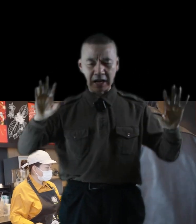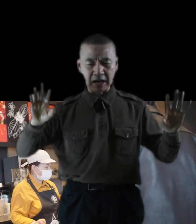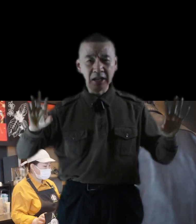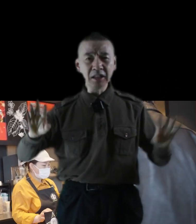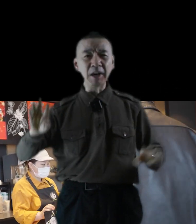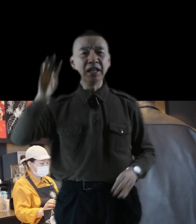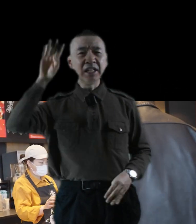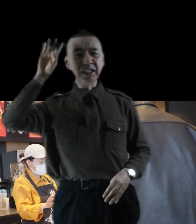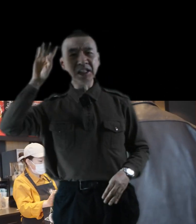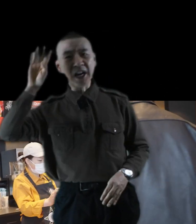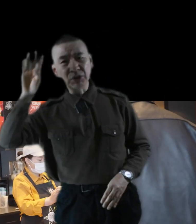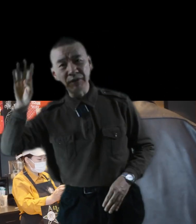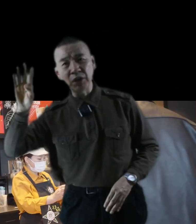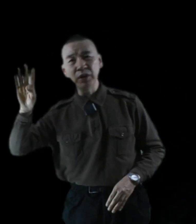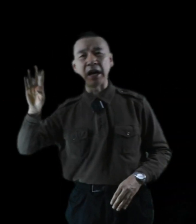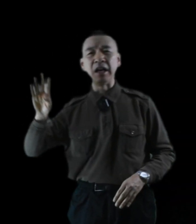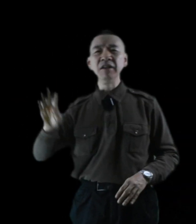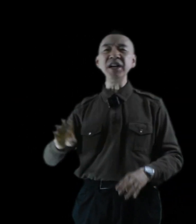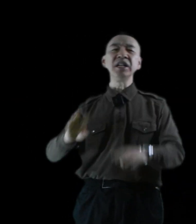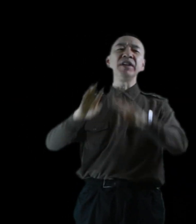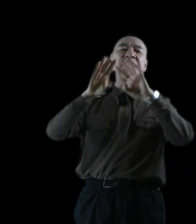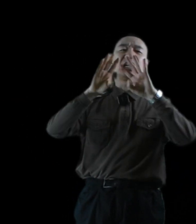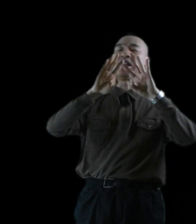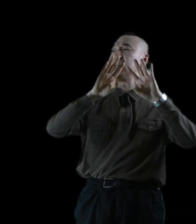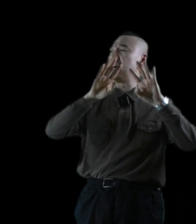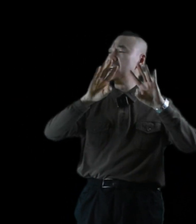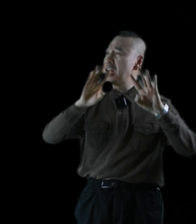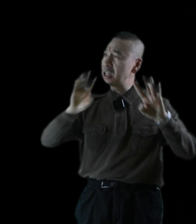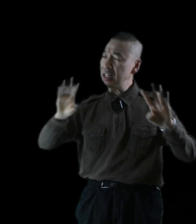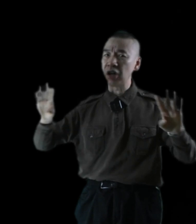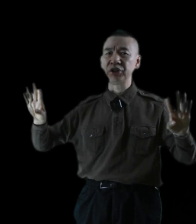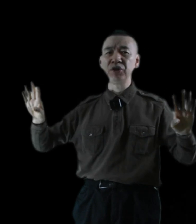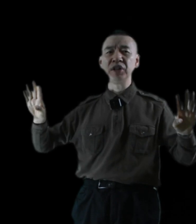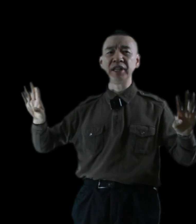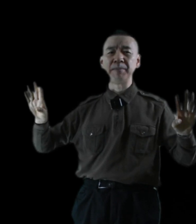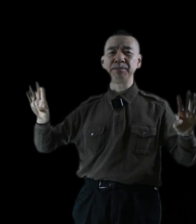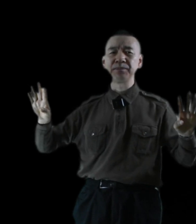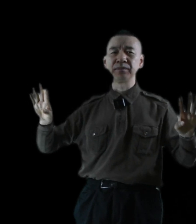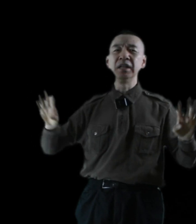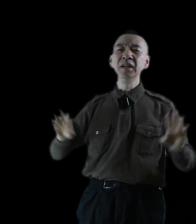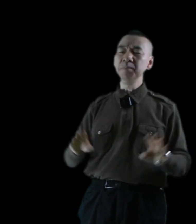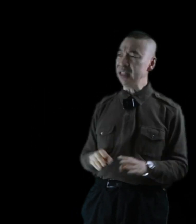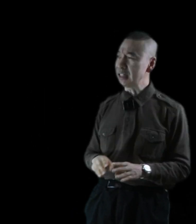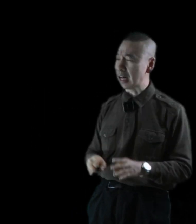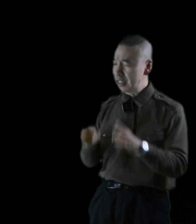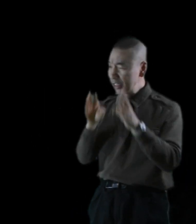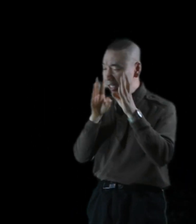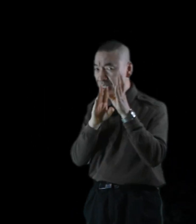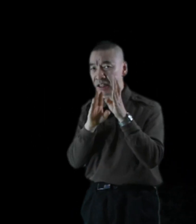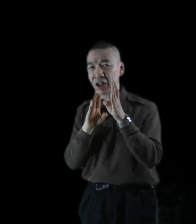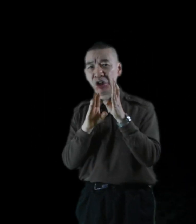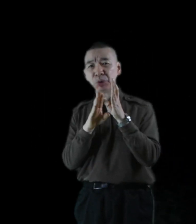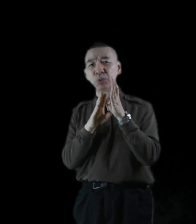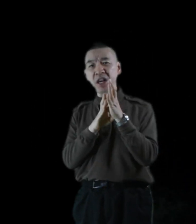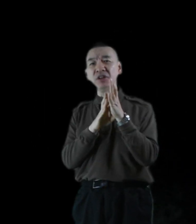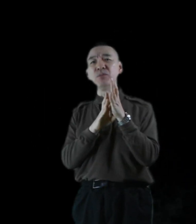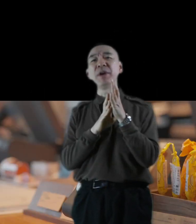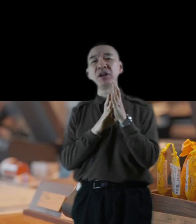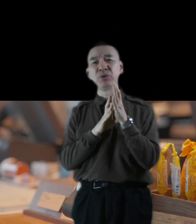啊那么42岁未婚啊反而成为表达一个很好的宣传点毕竟啊这两家店呢主要的目标客户